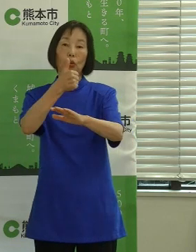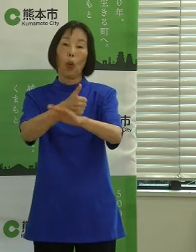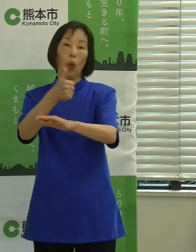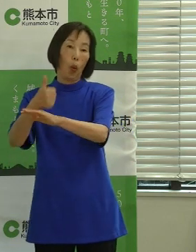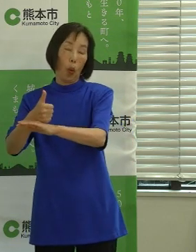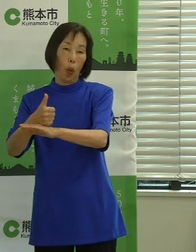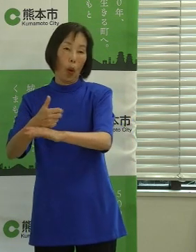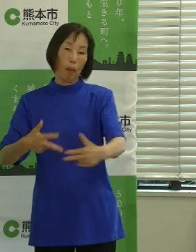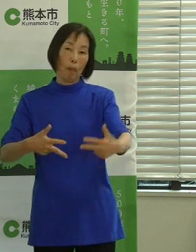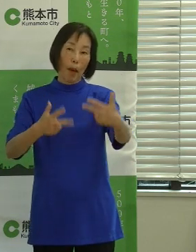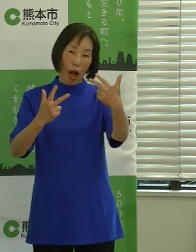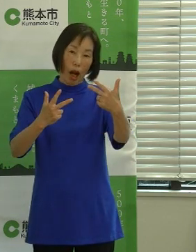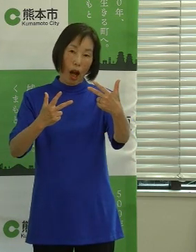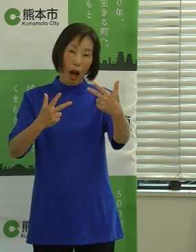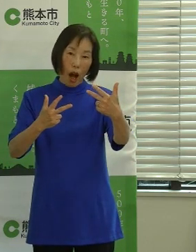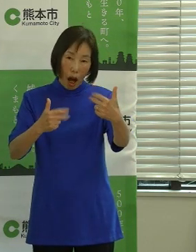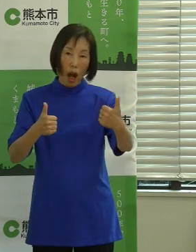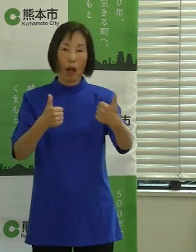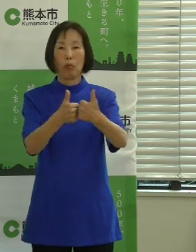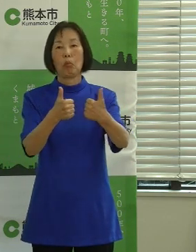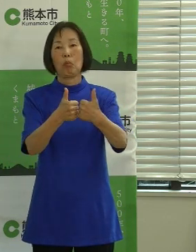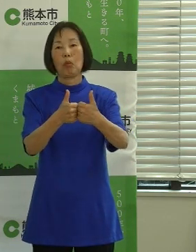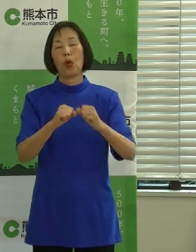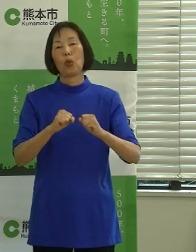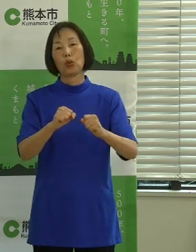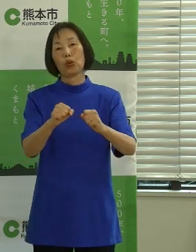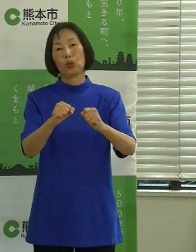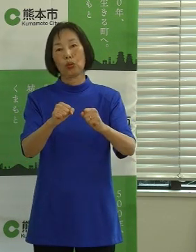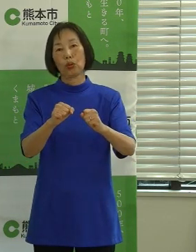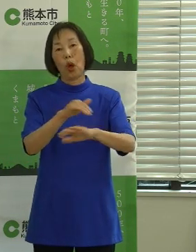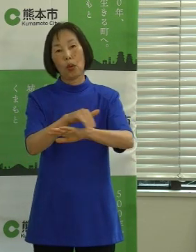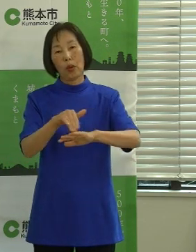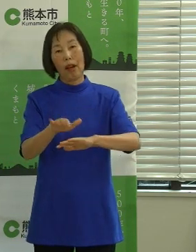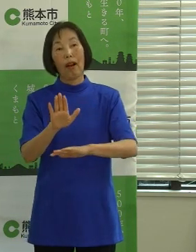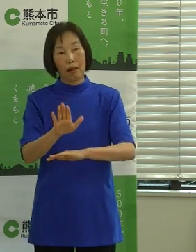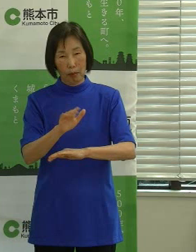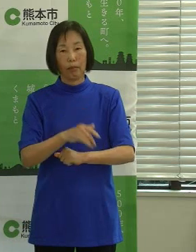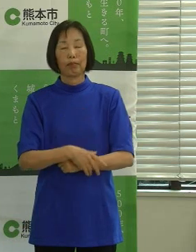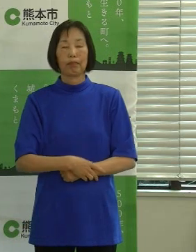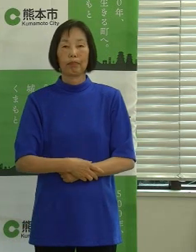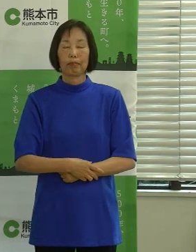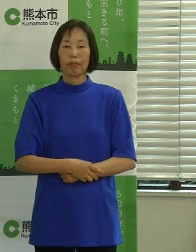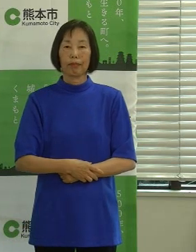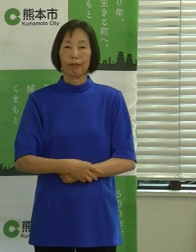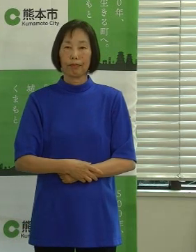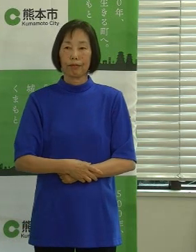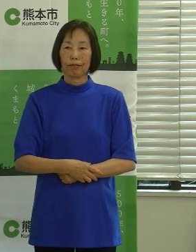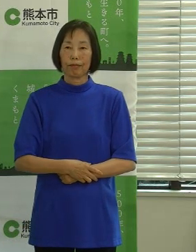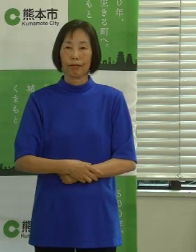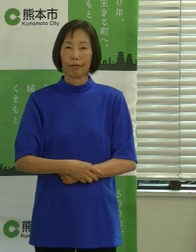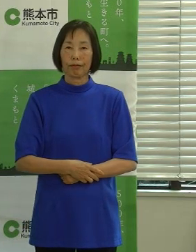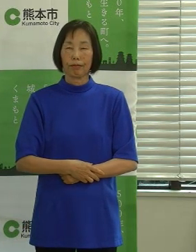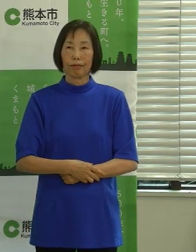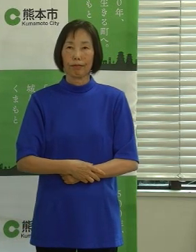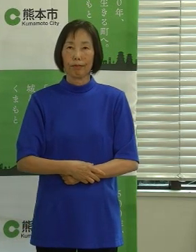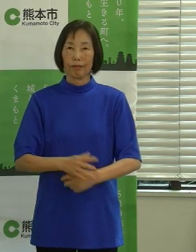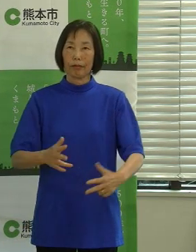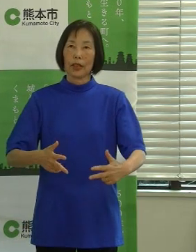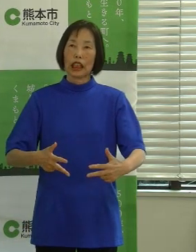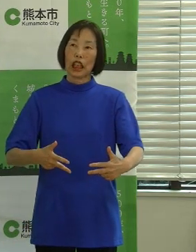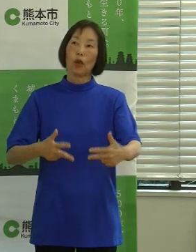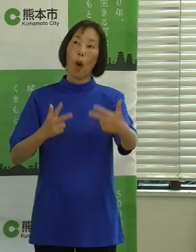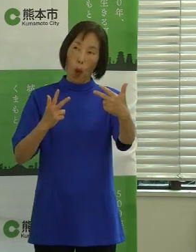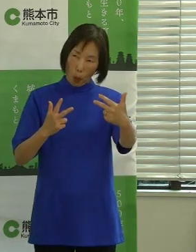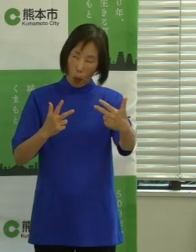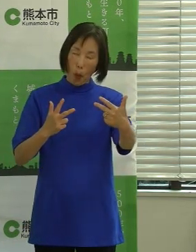会議をしたりですね、そういったことも実はございまして、そういう意味ではリモートの会議という